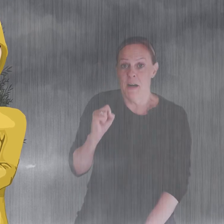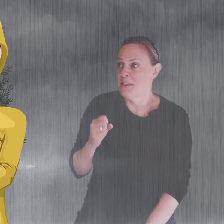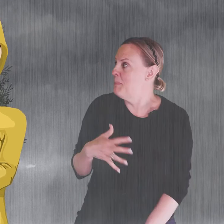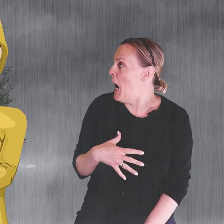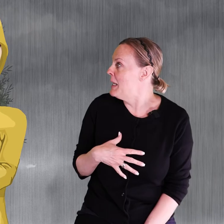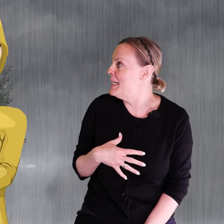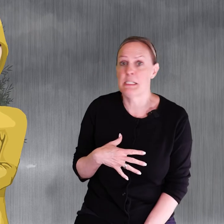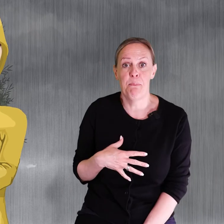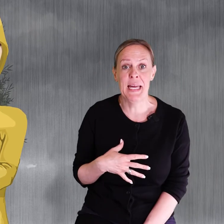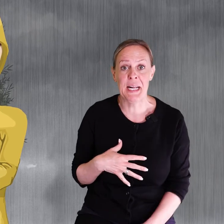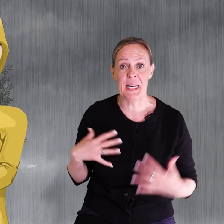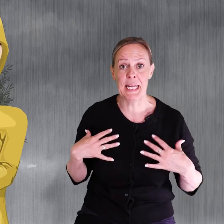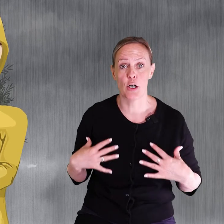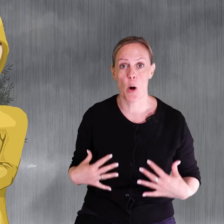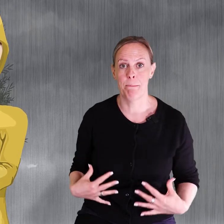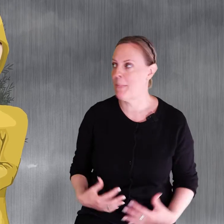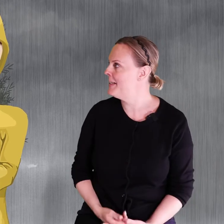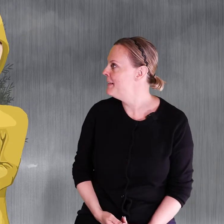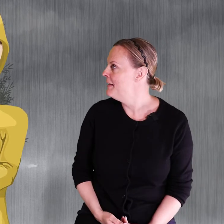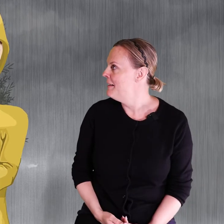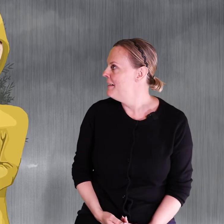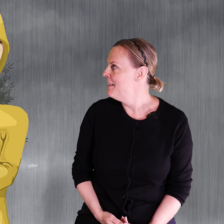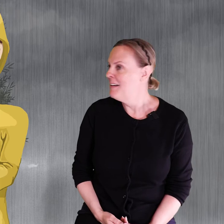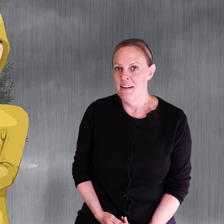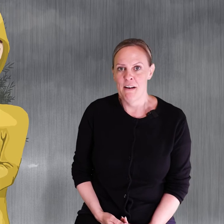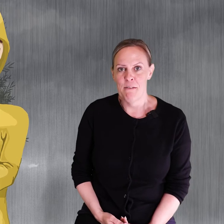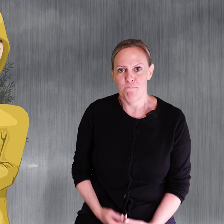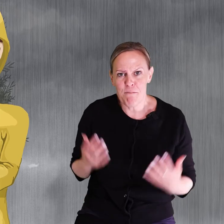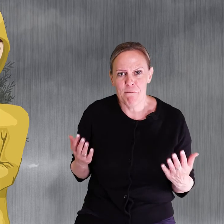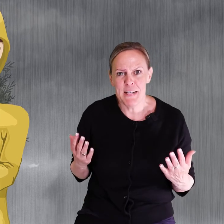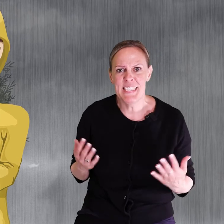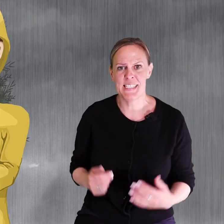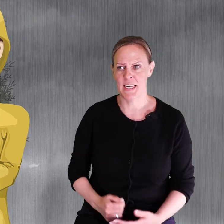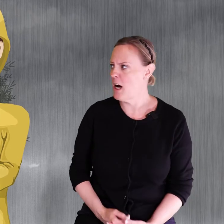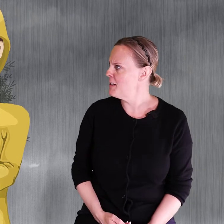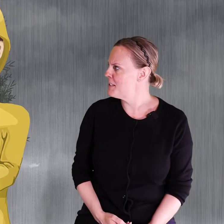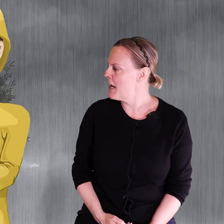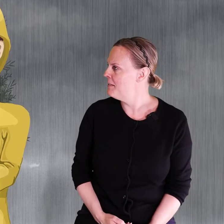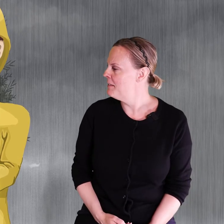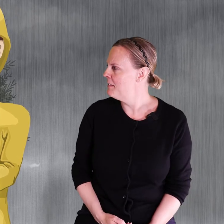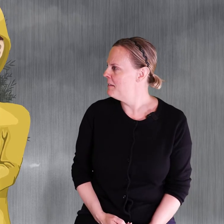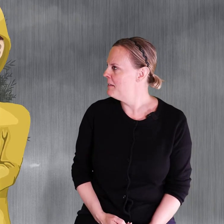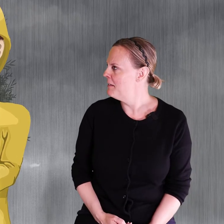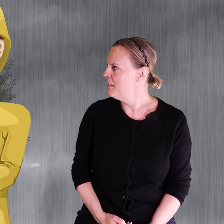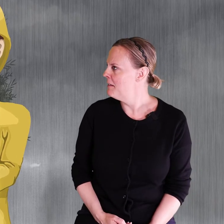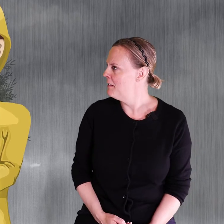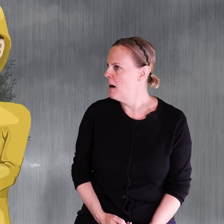Svante blir alldeles pirrig i kroppen. Vad finns där i asken?